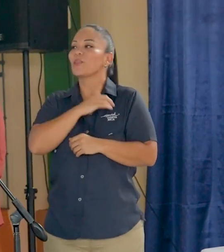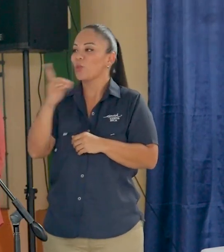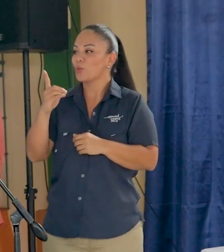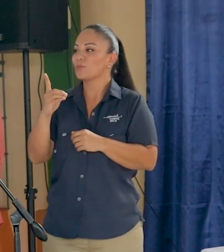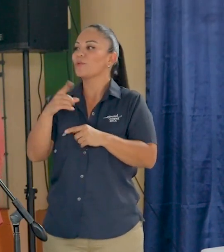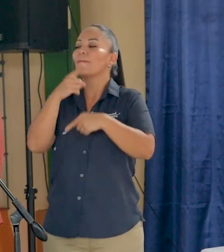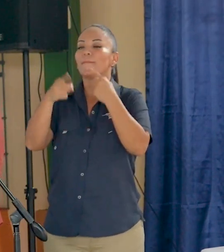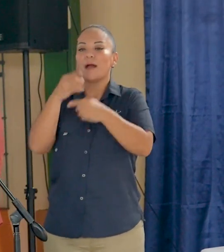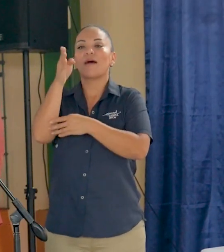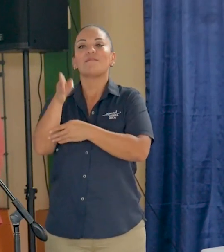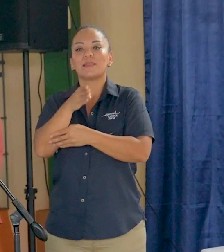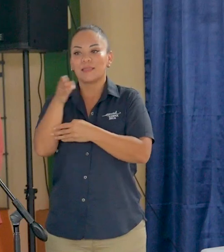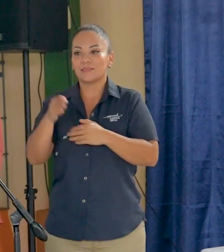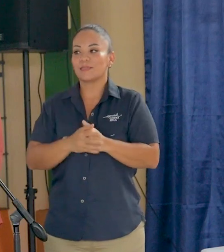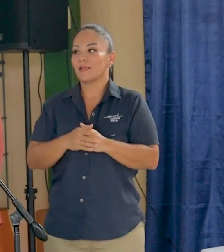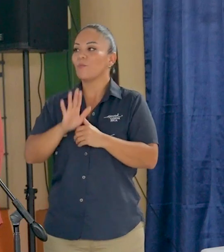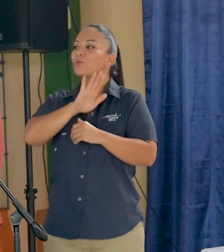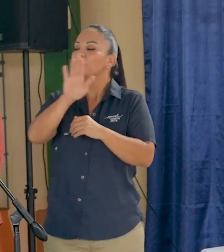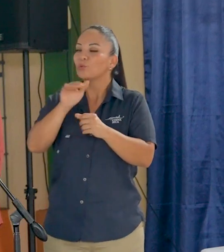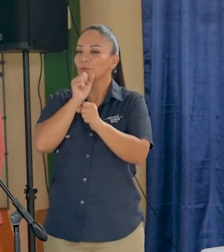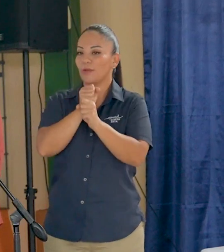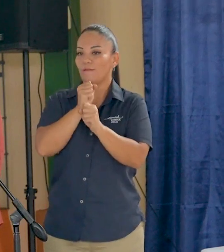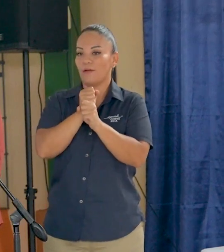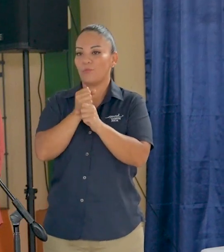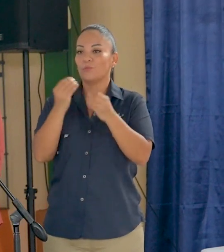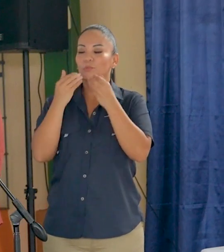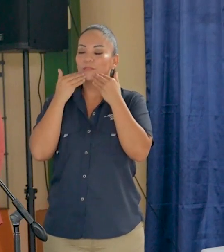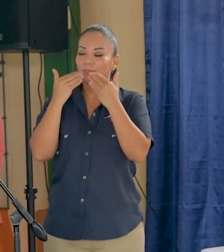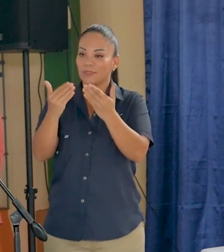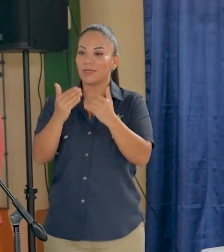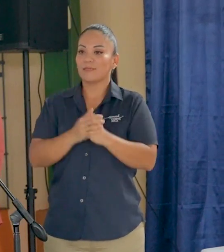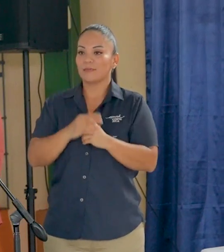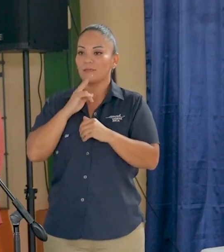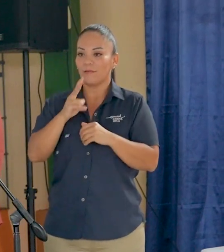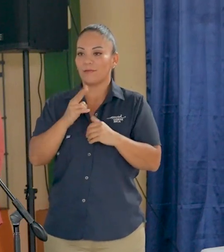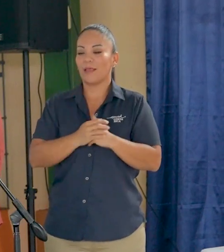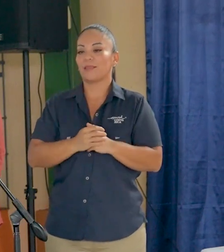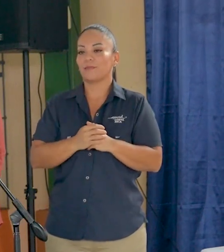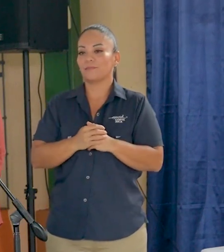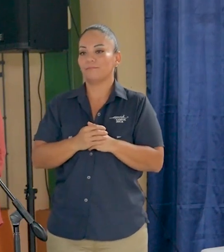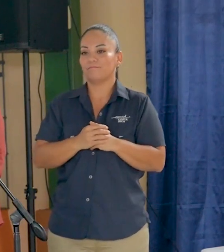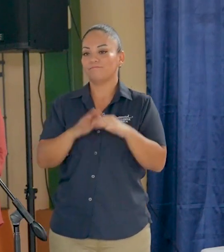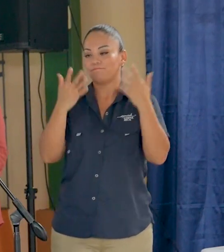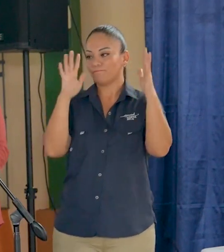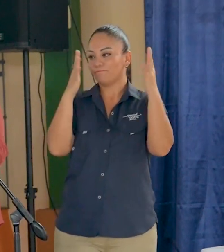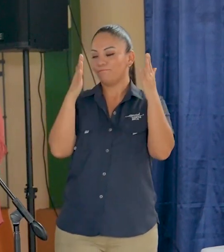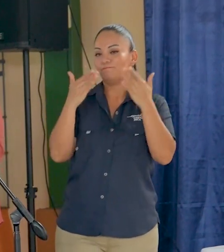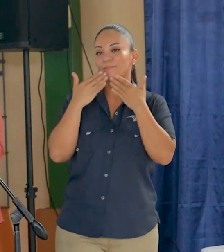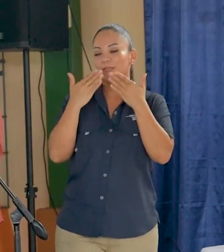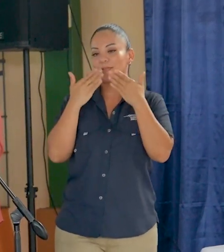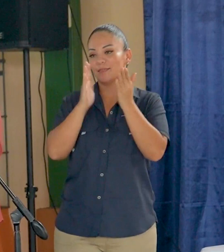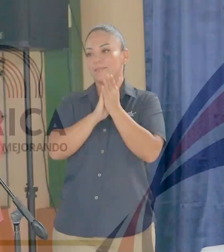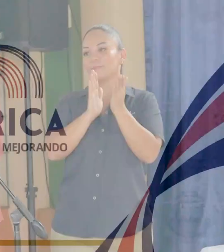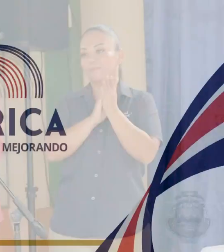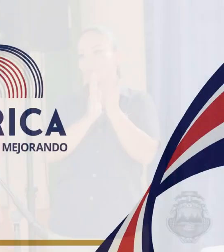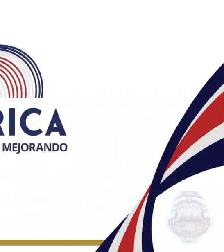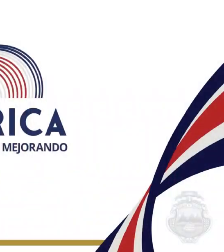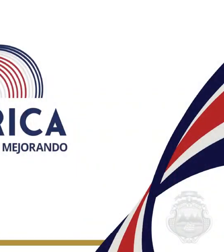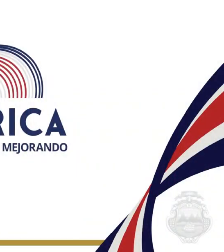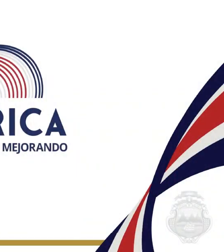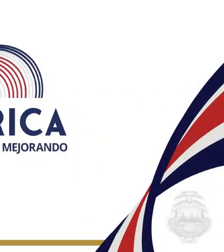los va a bendecir por su trabajo. Muchísimas gracias, de verdad. Muchísimas gracias.